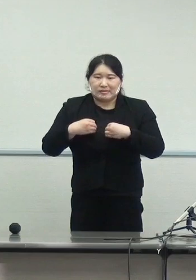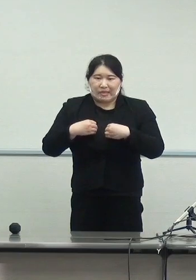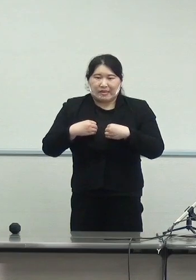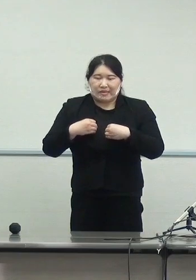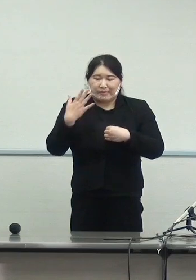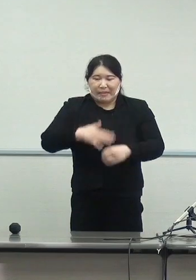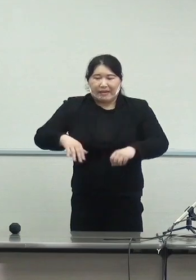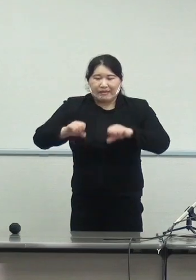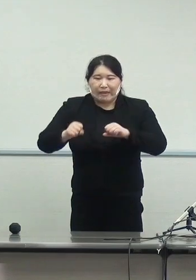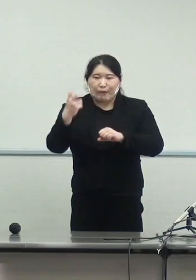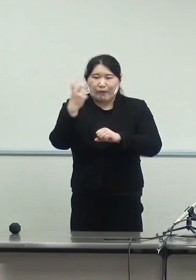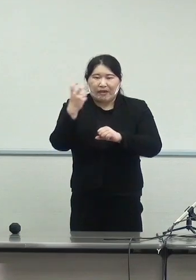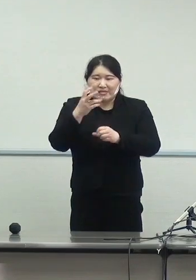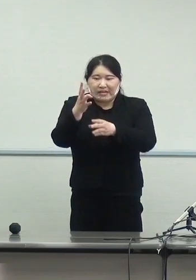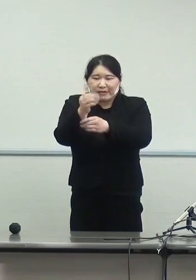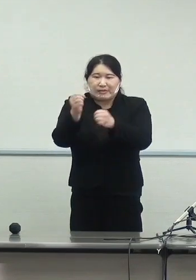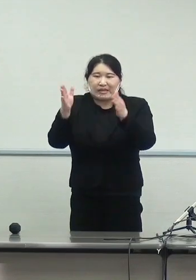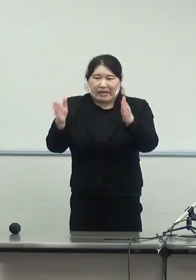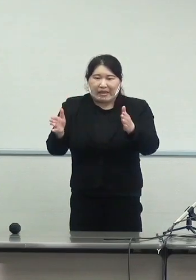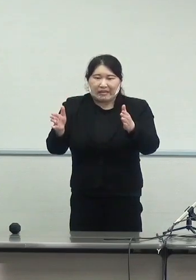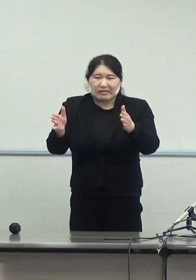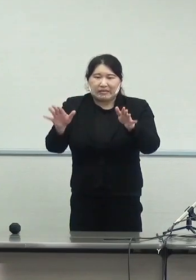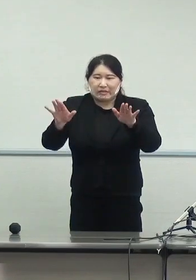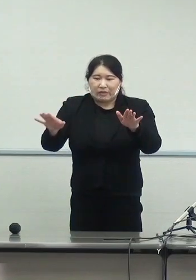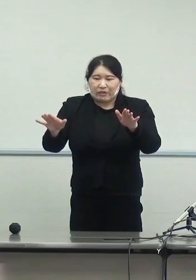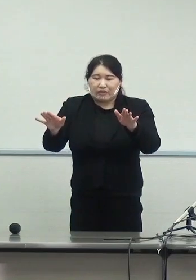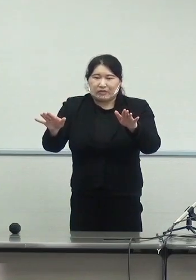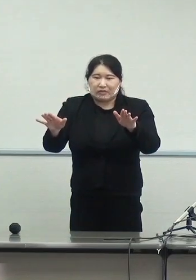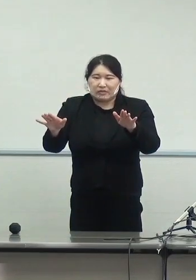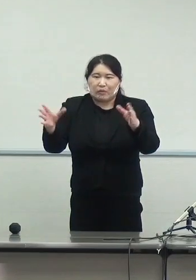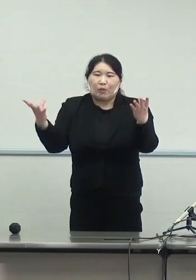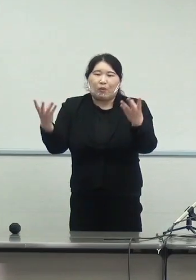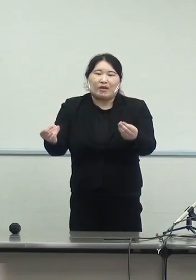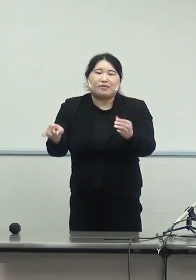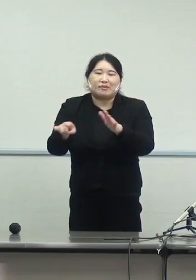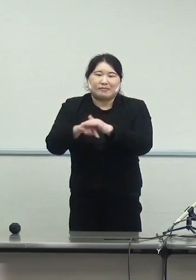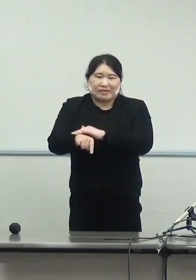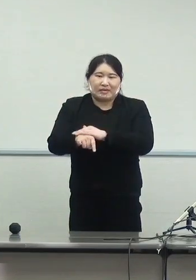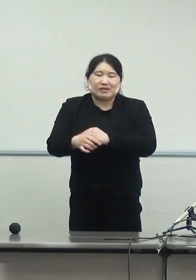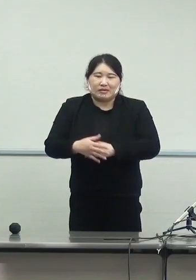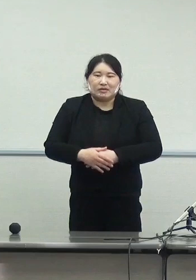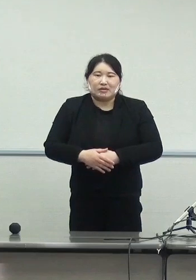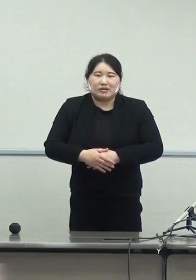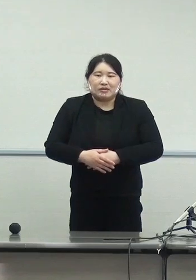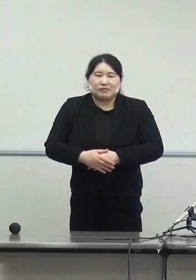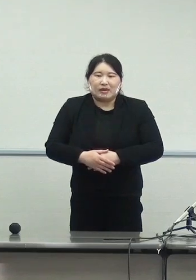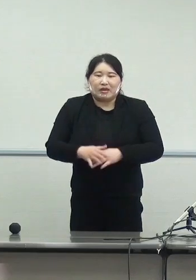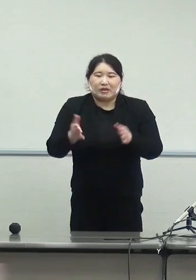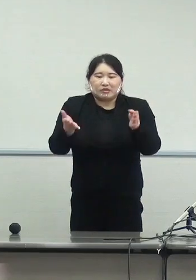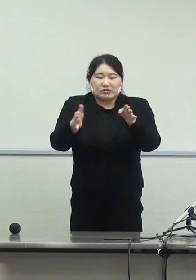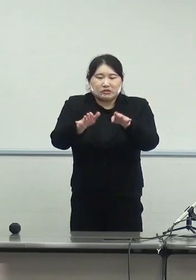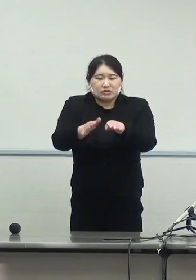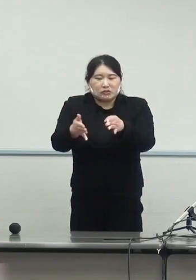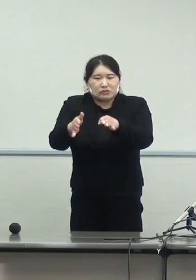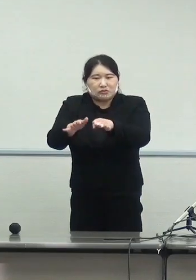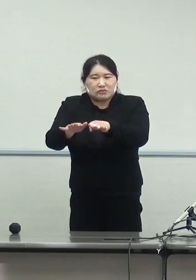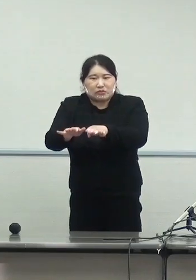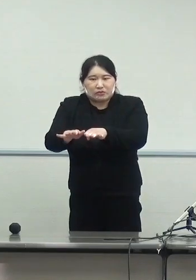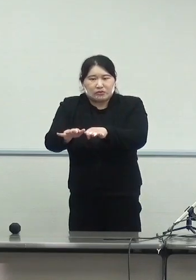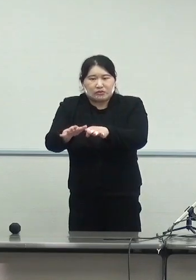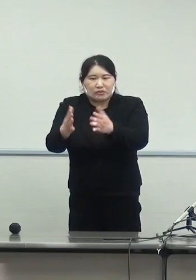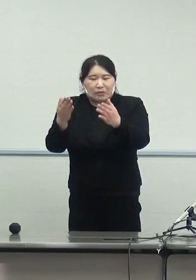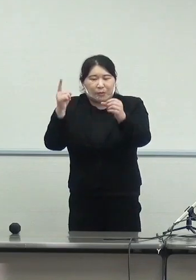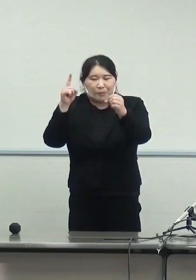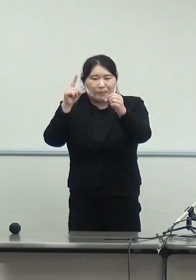健康観察期間が終了の見込みであります。それ以外にも今週の中でいわゆる収束を迎えることを今目指し